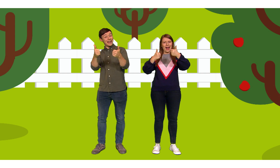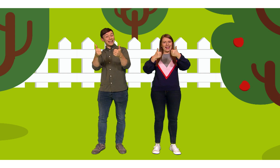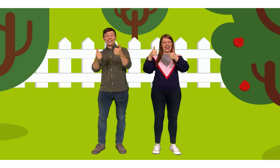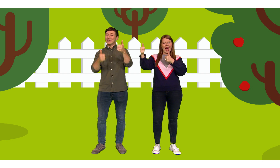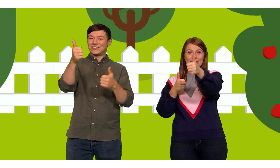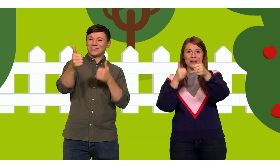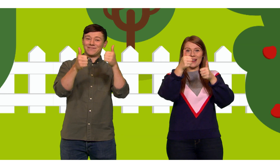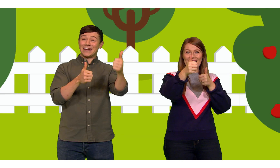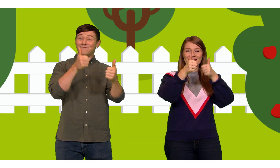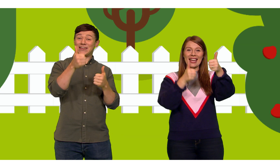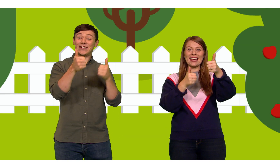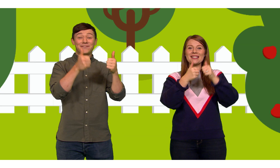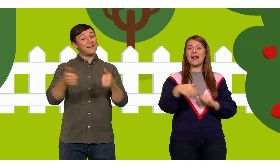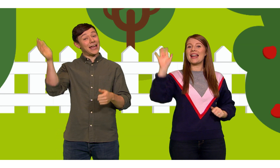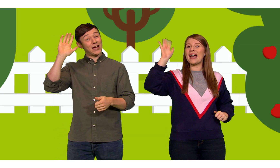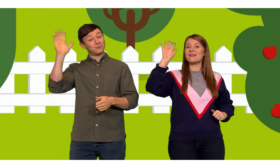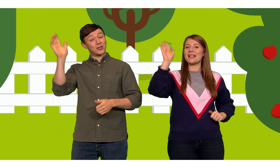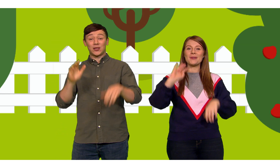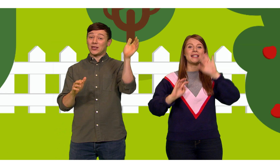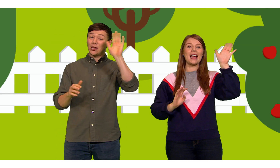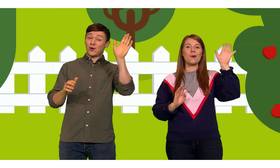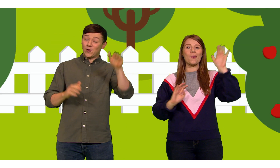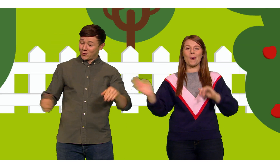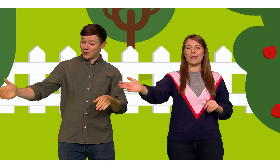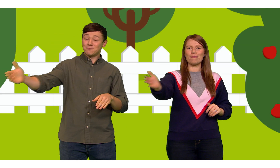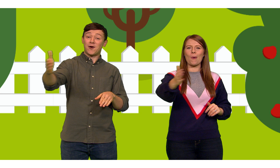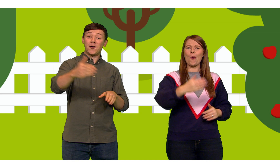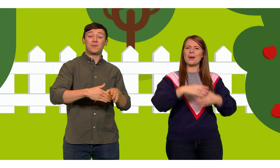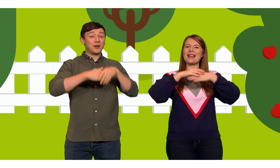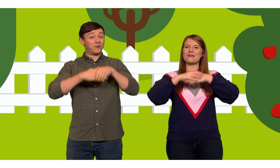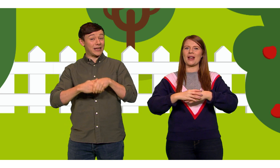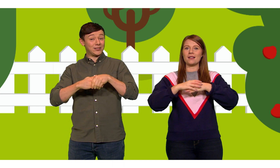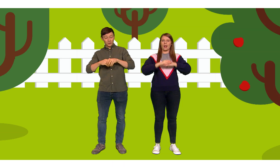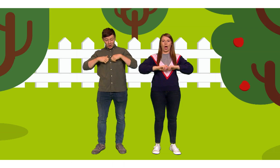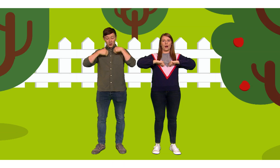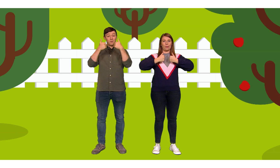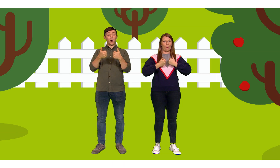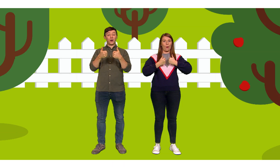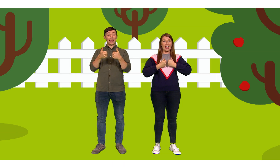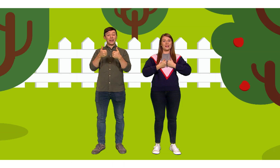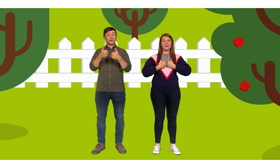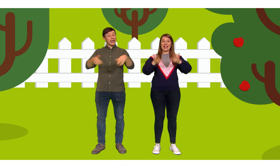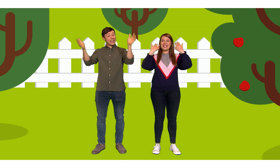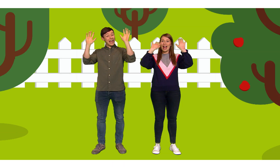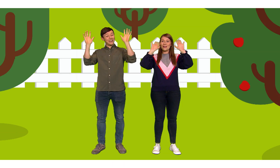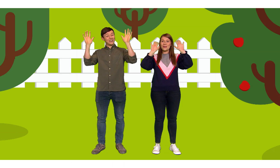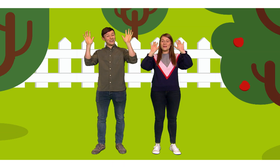siwmai, siwmai mynd, mae'n amser deud helo wrth bob un ffrind. Yn y bore dweud